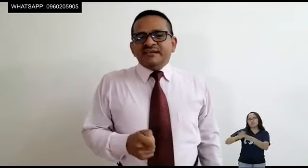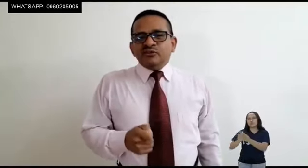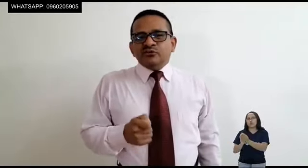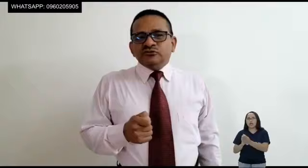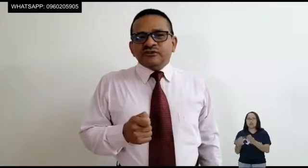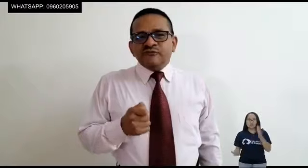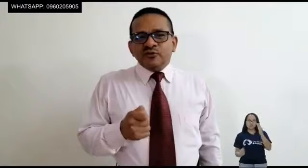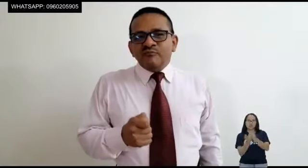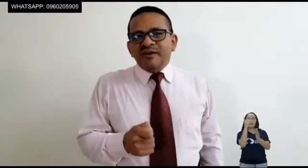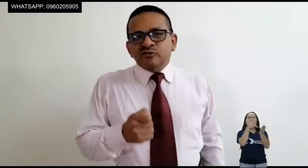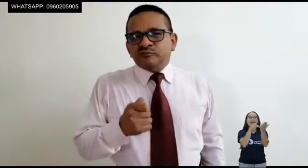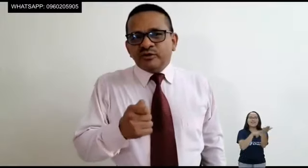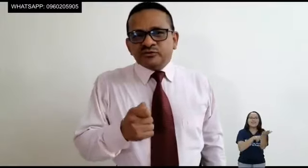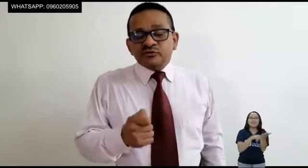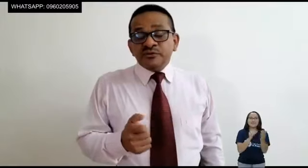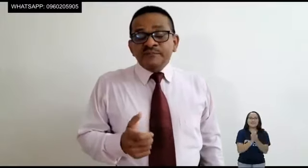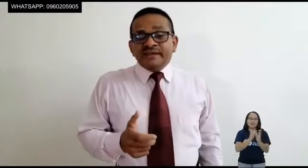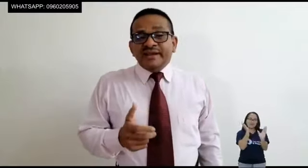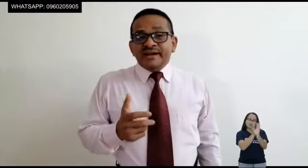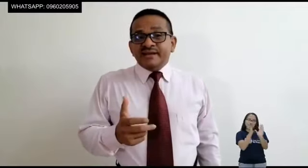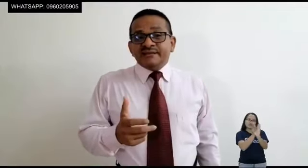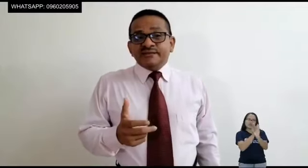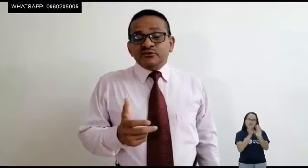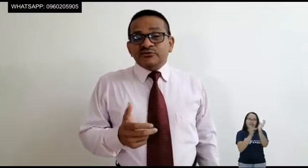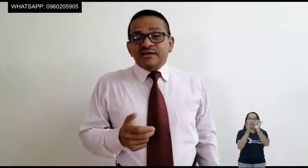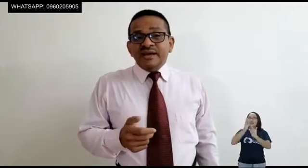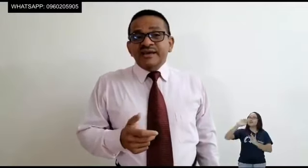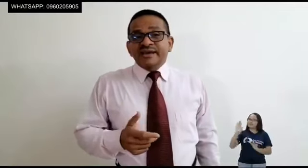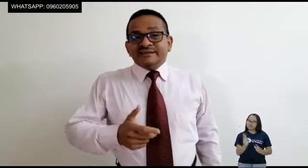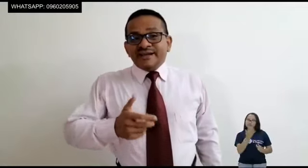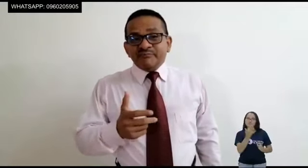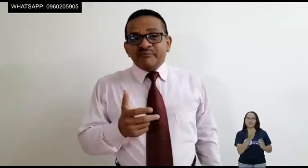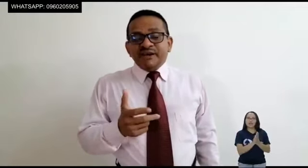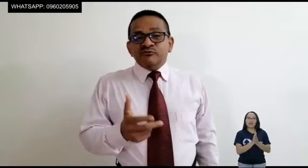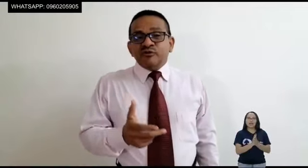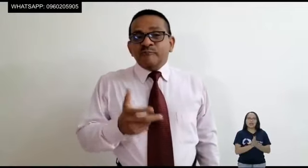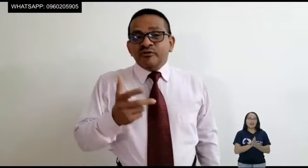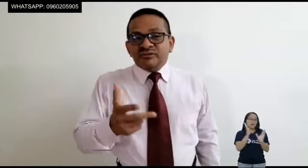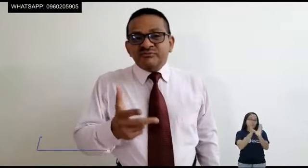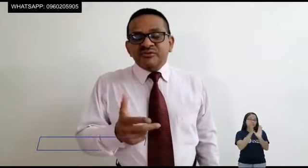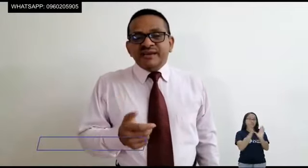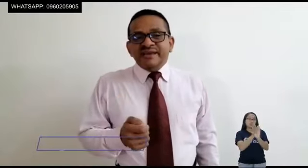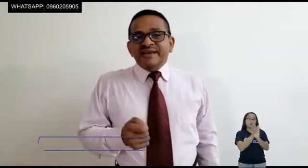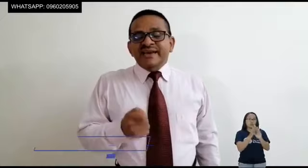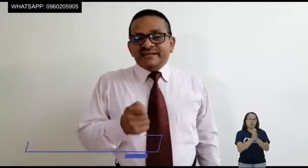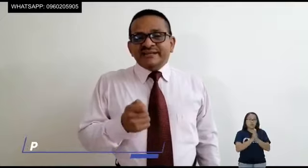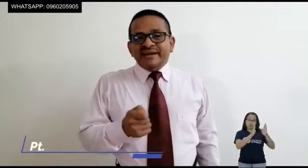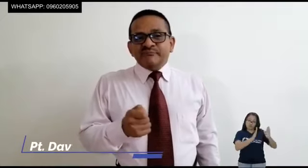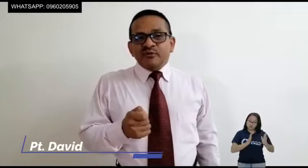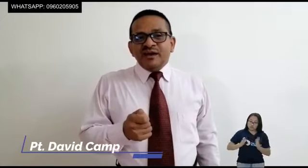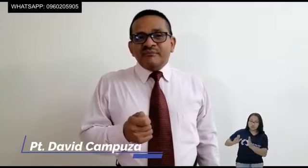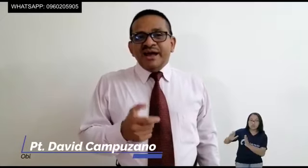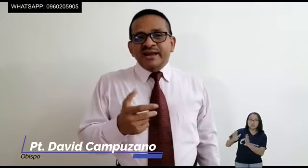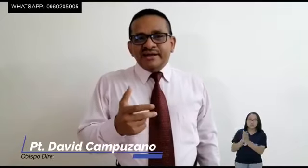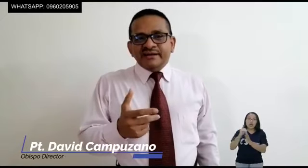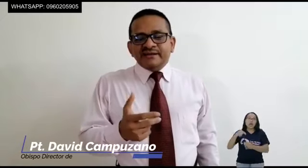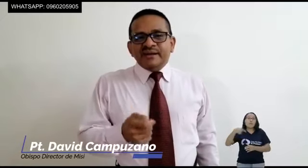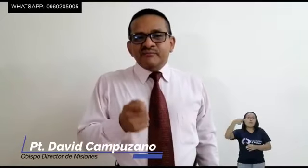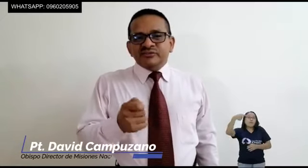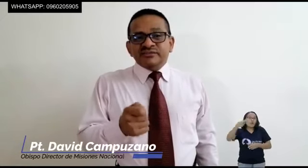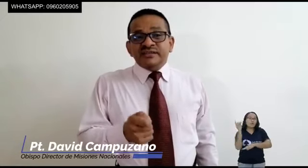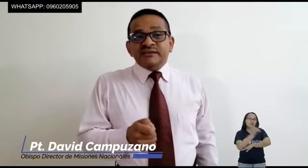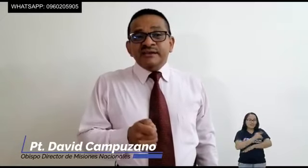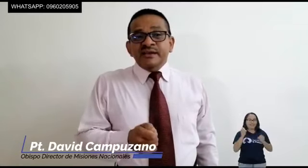programa Psicotransformados por Jesús, que el área de psicología estará preparando en los próximos días este gran programa al